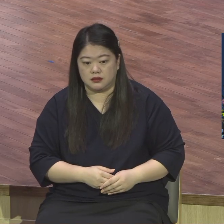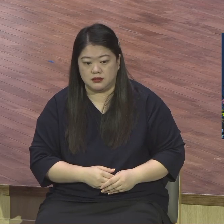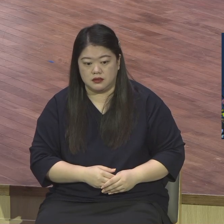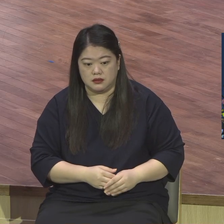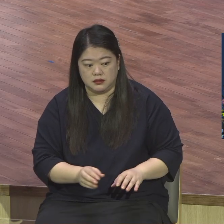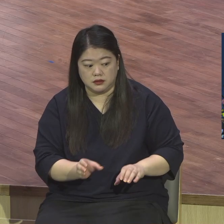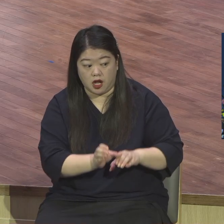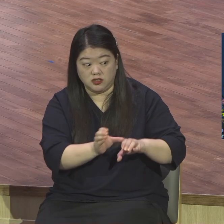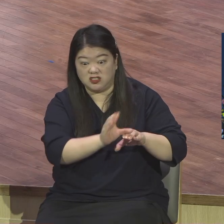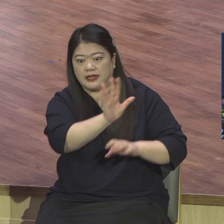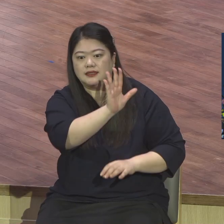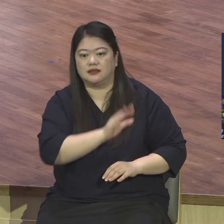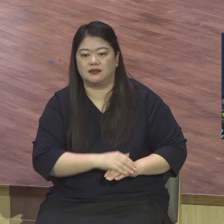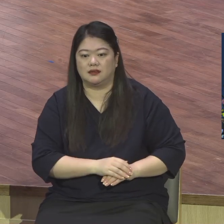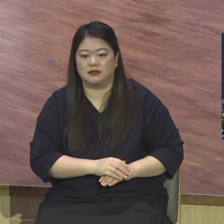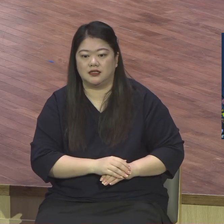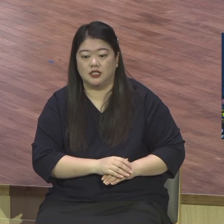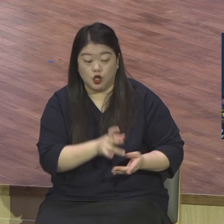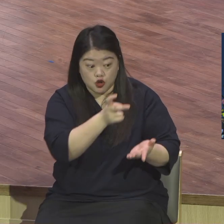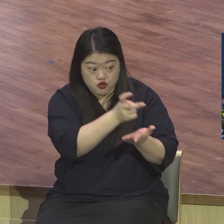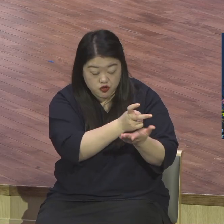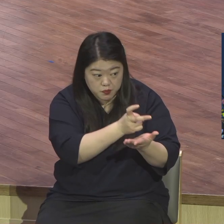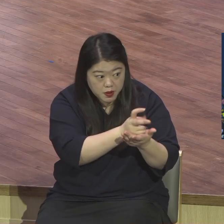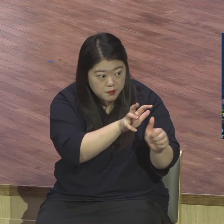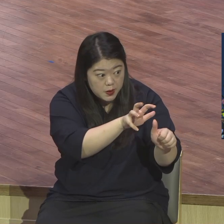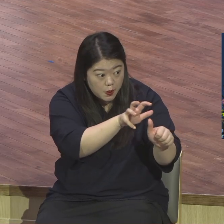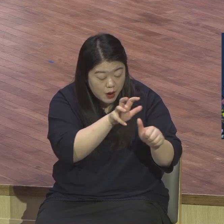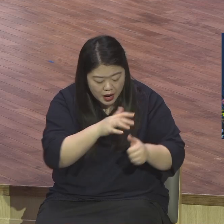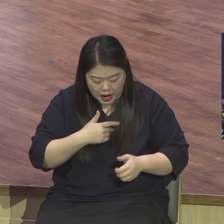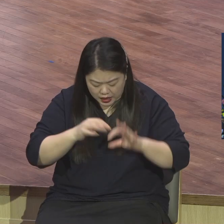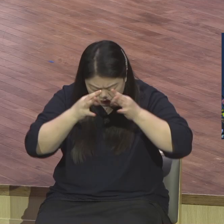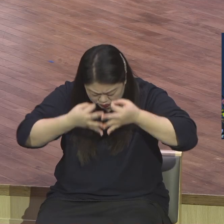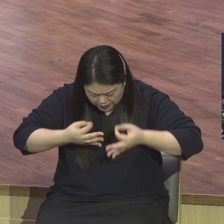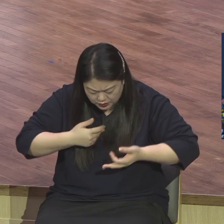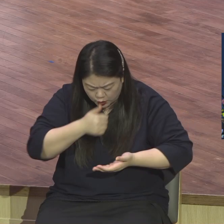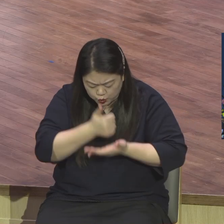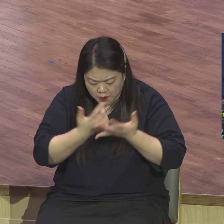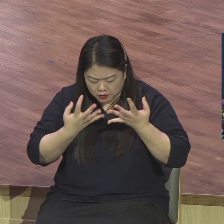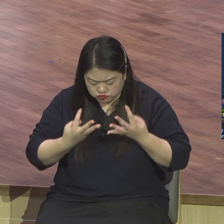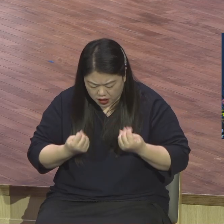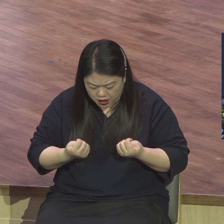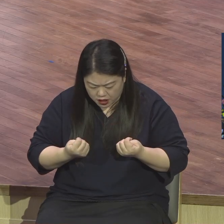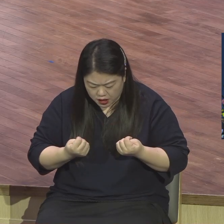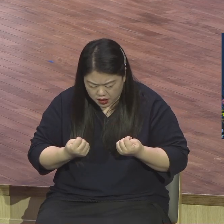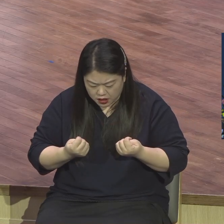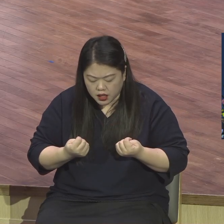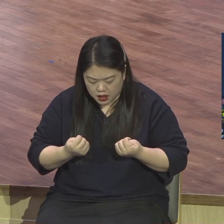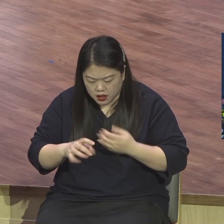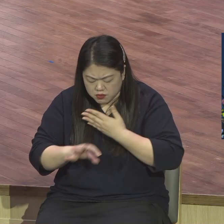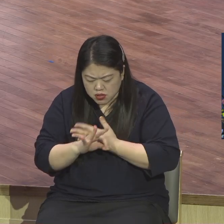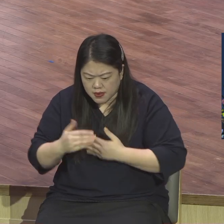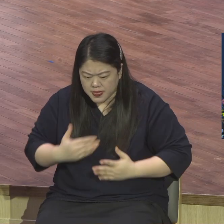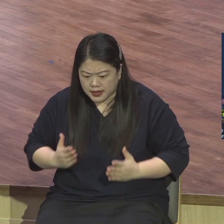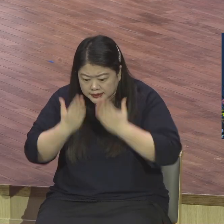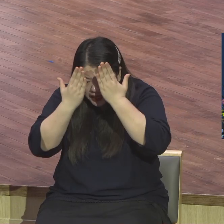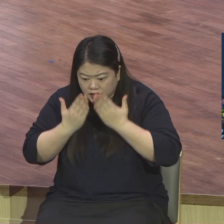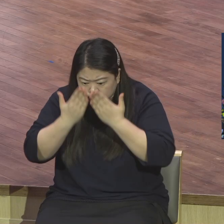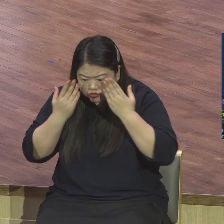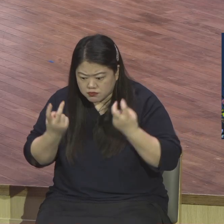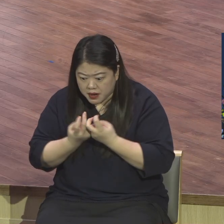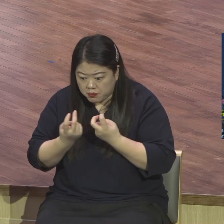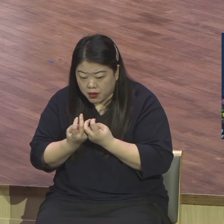그러면서 이걸 시켜서 빨리 예수 앞에 나가라. 예수 앞에 빨리 예수 그리스도 앞에 나가서 시선